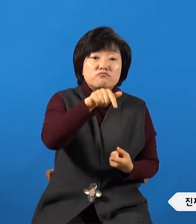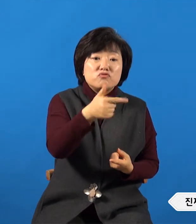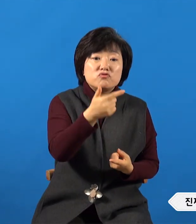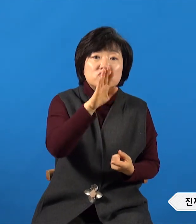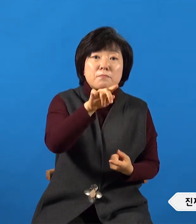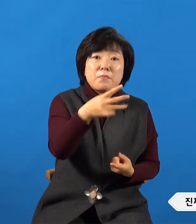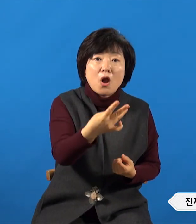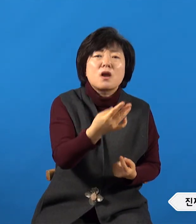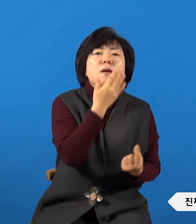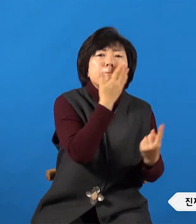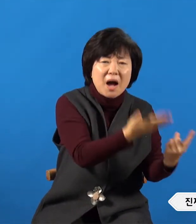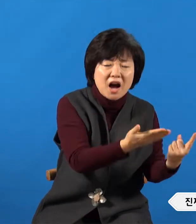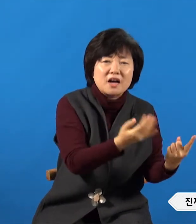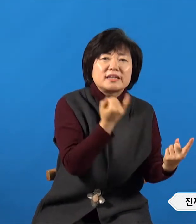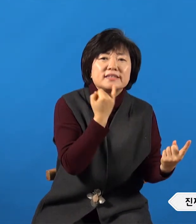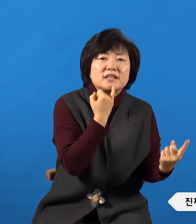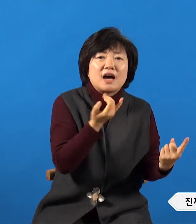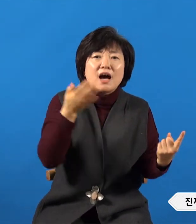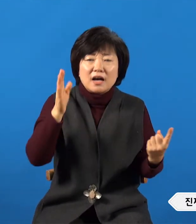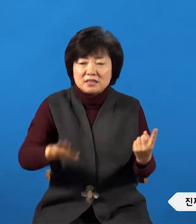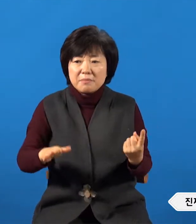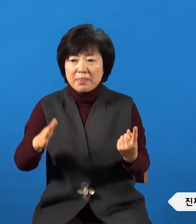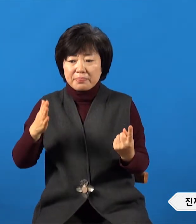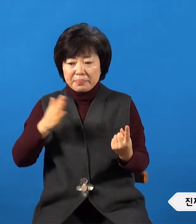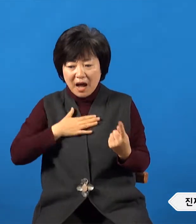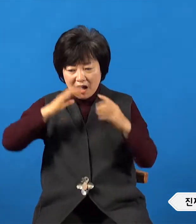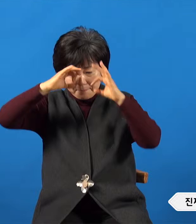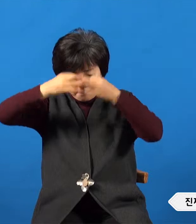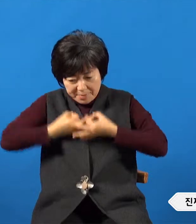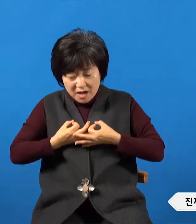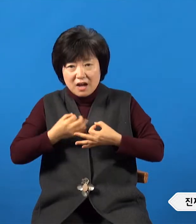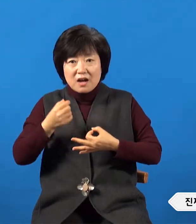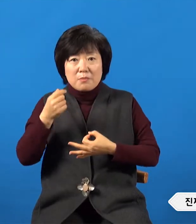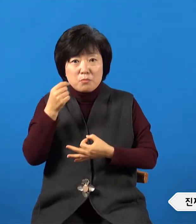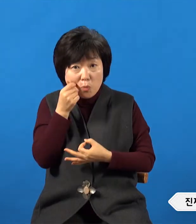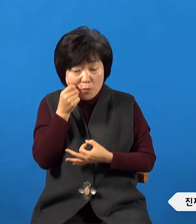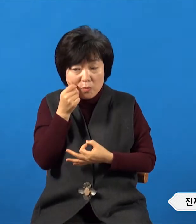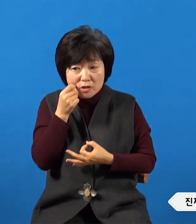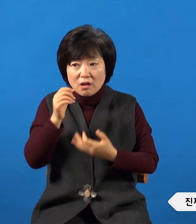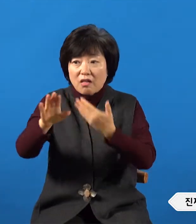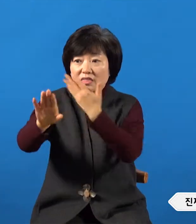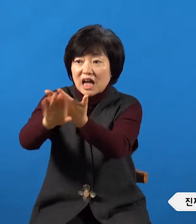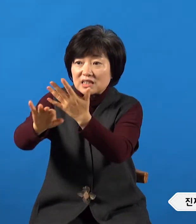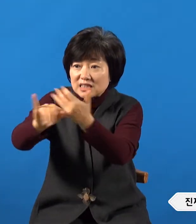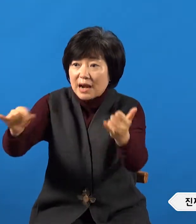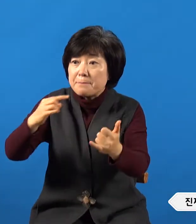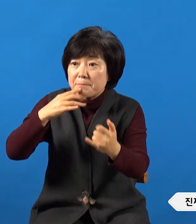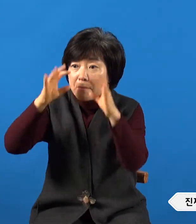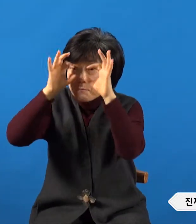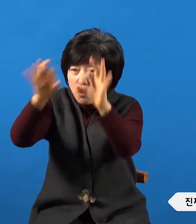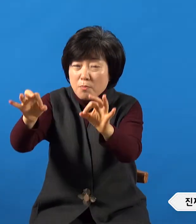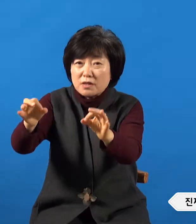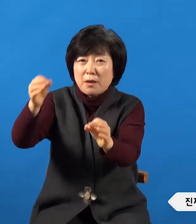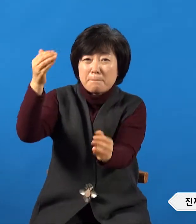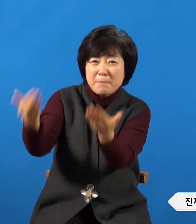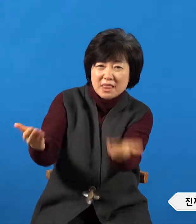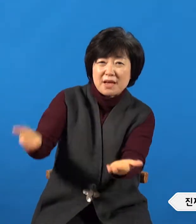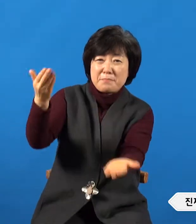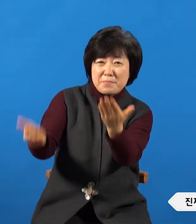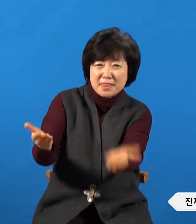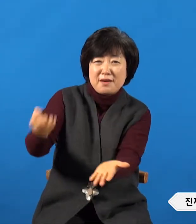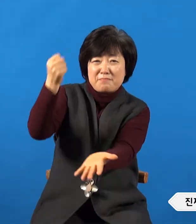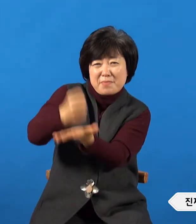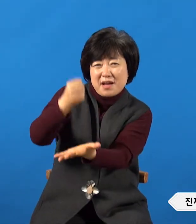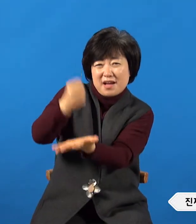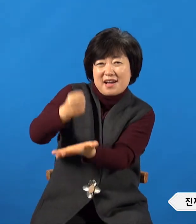마치 우리가 하나님이 된 것처럼 우리 자신들은 보지 못하면서 판단하고 비방하고 비난하는 것들로